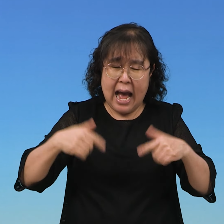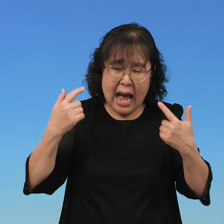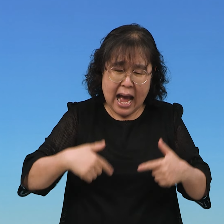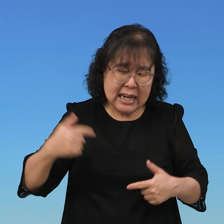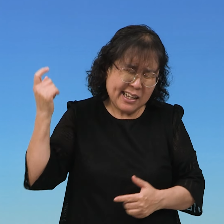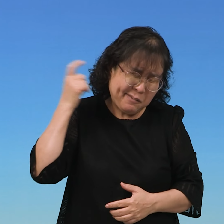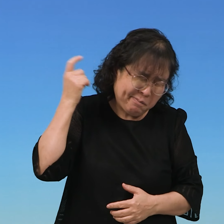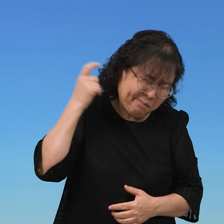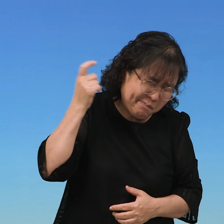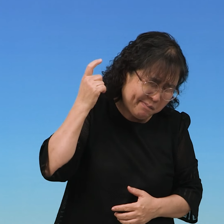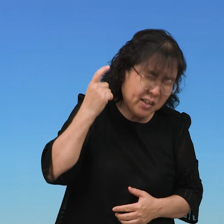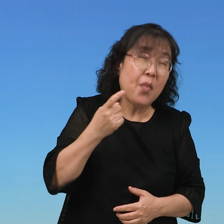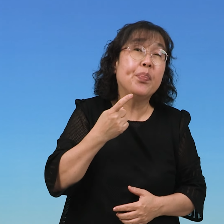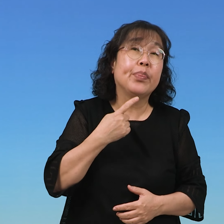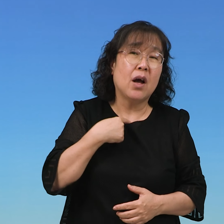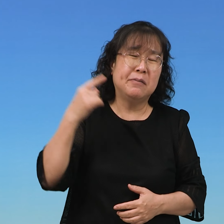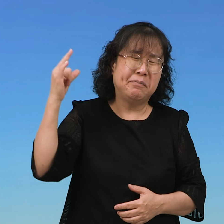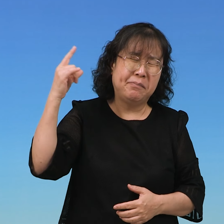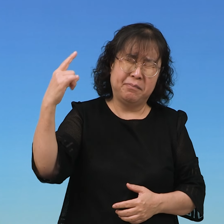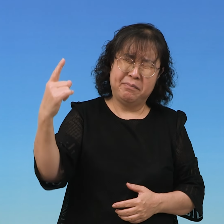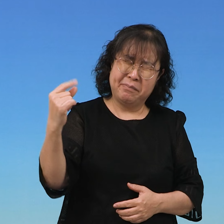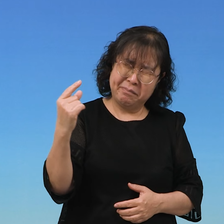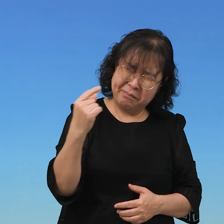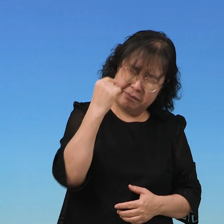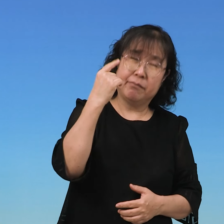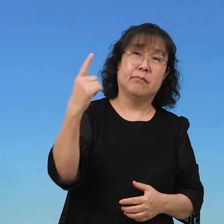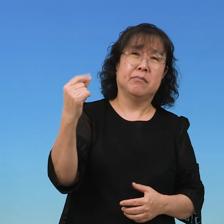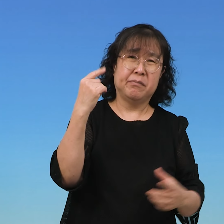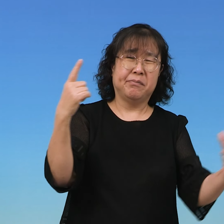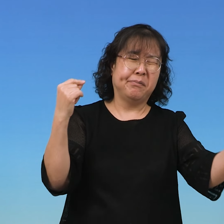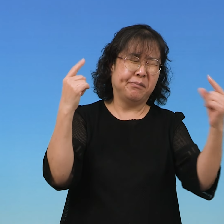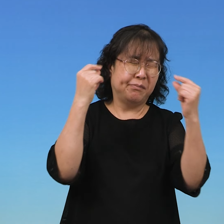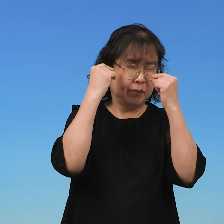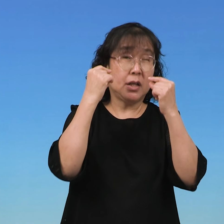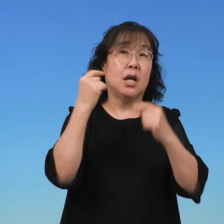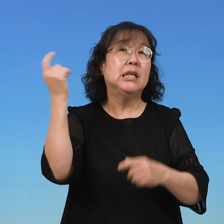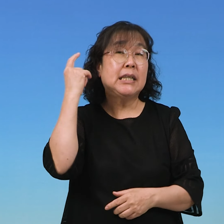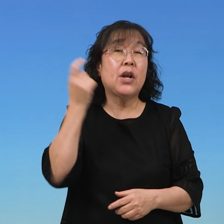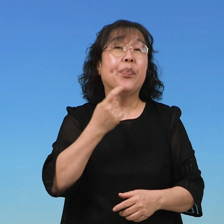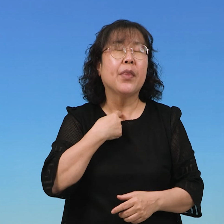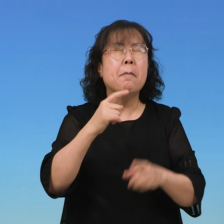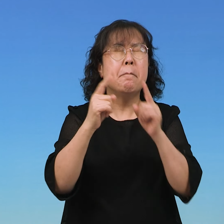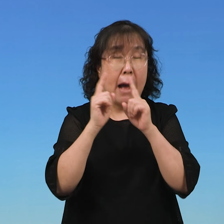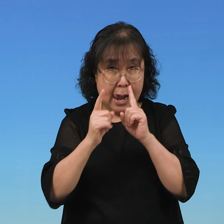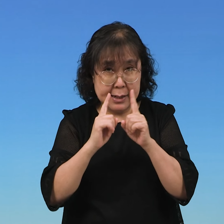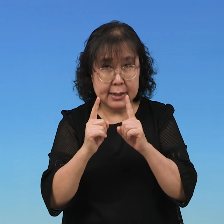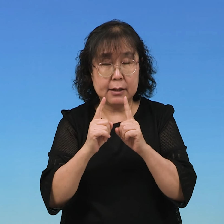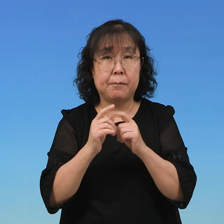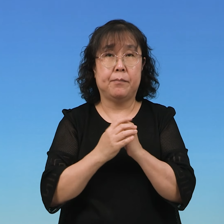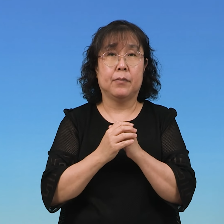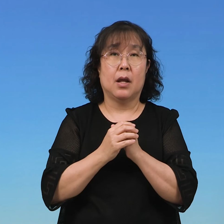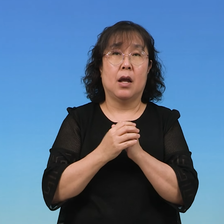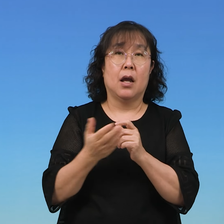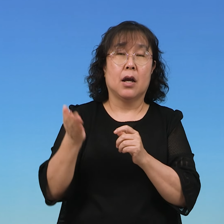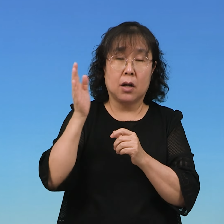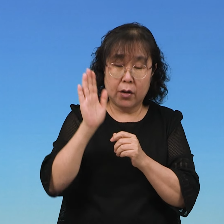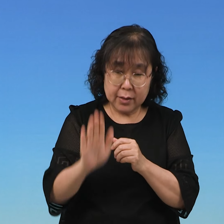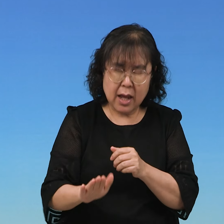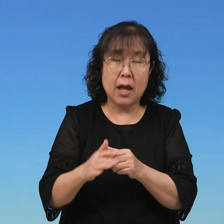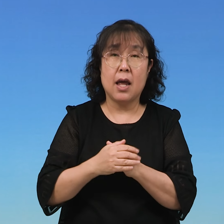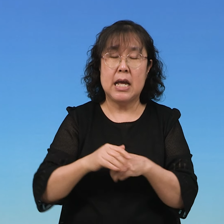모태신앙이고요, 믿음 있는 그 집안의 자녀들이라 할지라도요, 그 할아버지 할머니가, 그 부모가 끊임없이 자기가